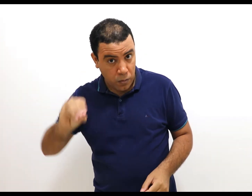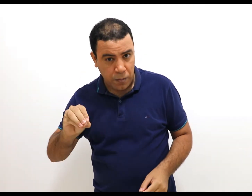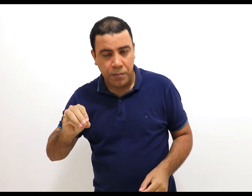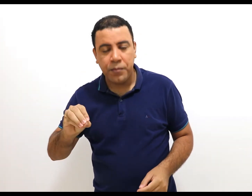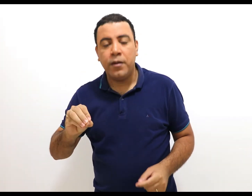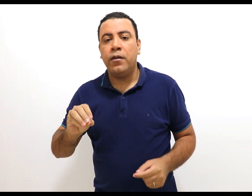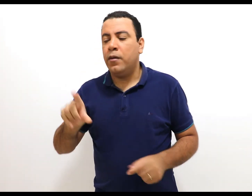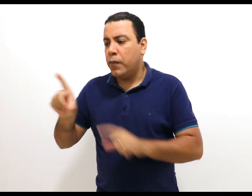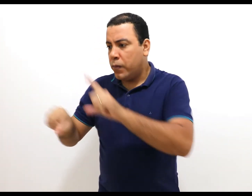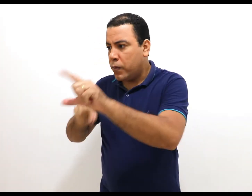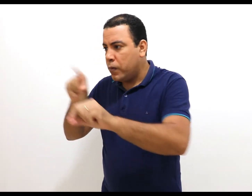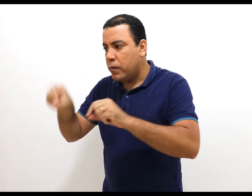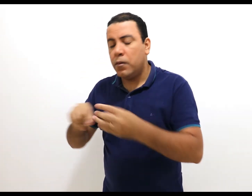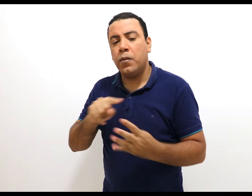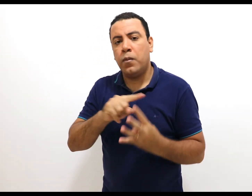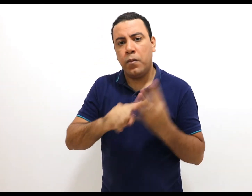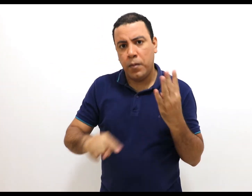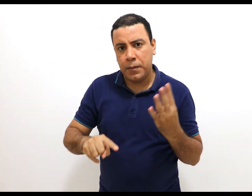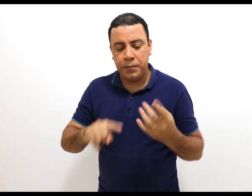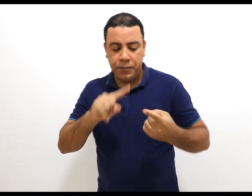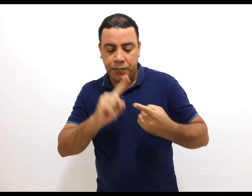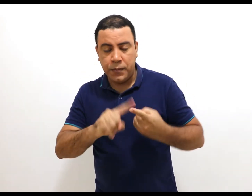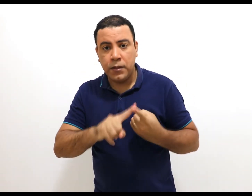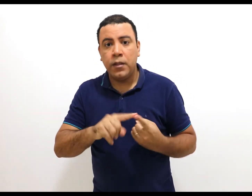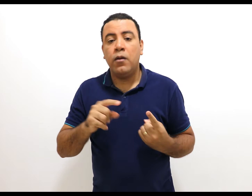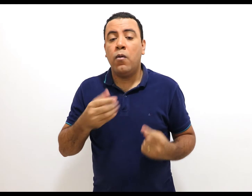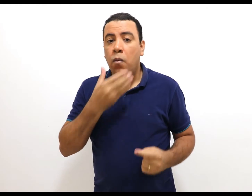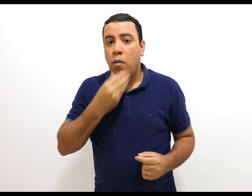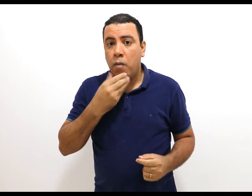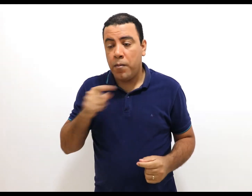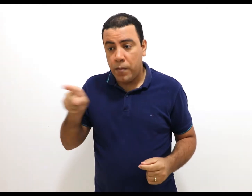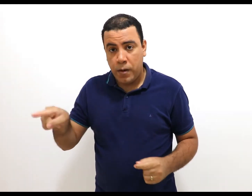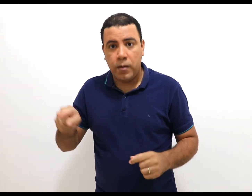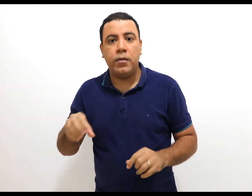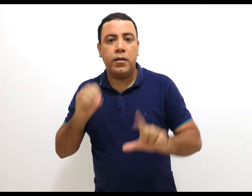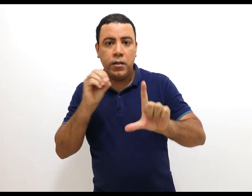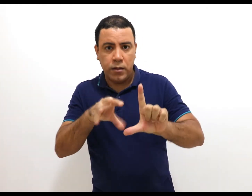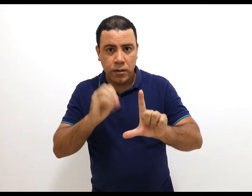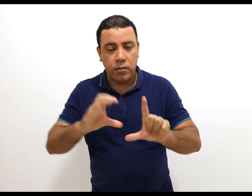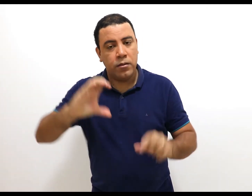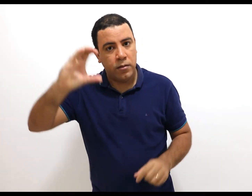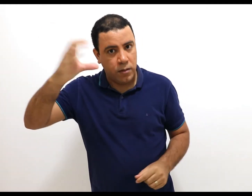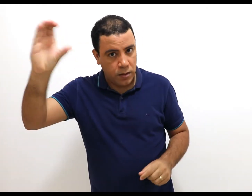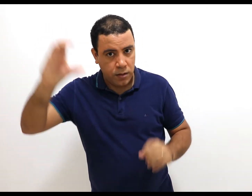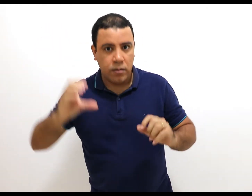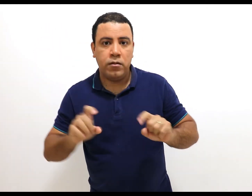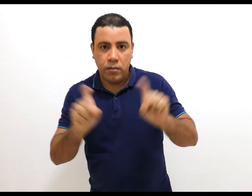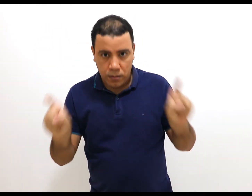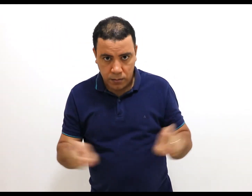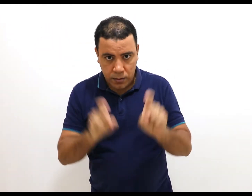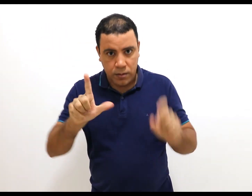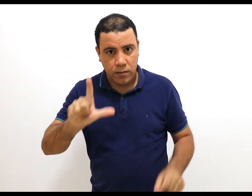LCC, e outra da licenciatura em Ciências Agrárias, LCA.